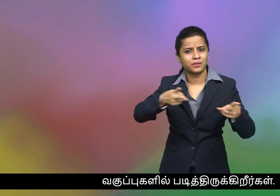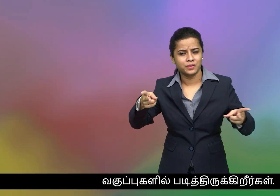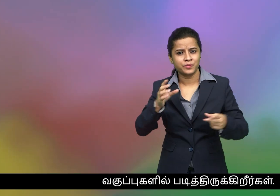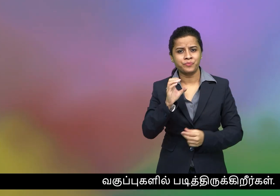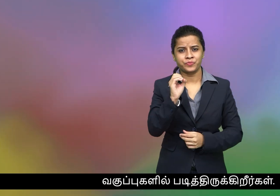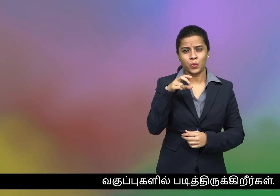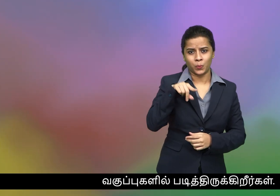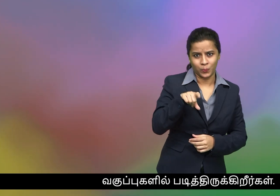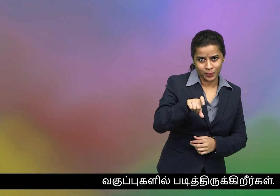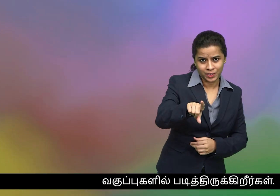படித்திருக்கிறீர்கள்.